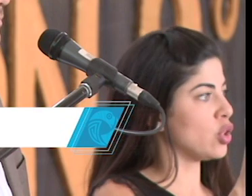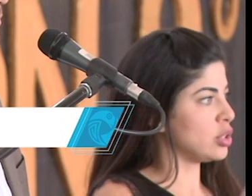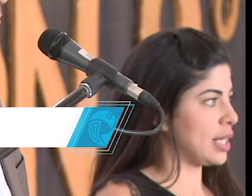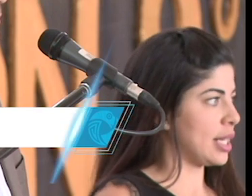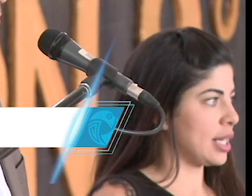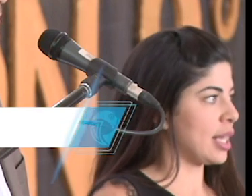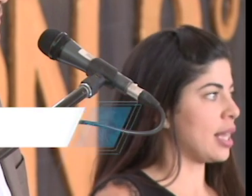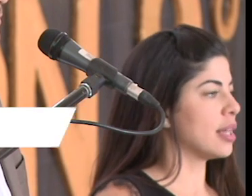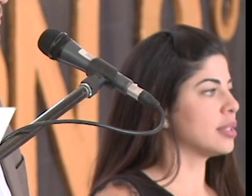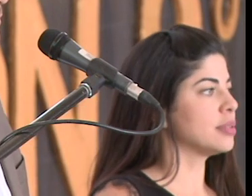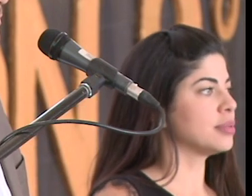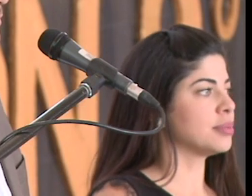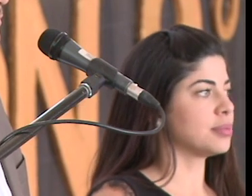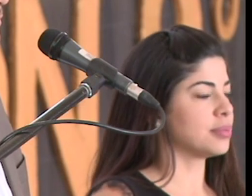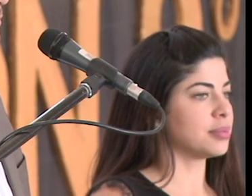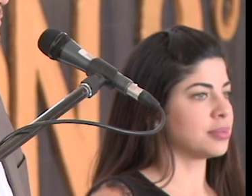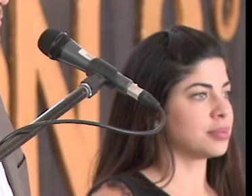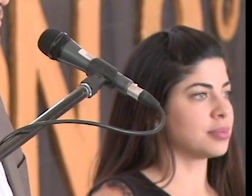Rica.